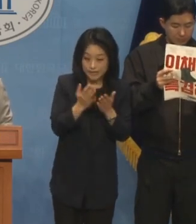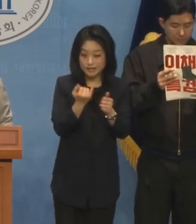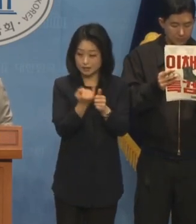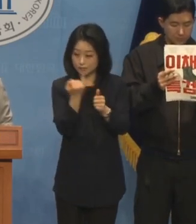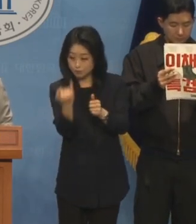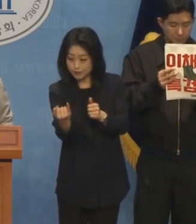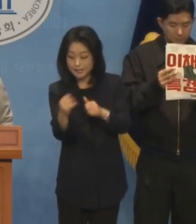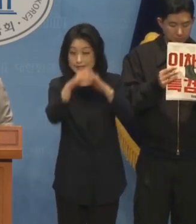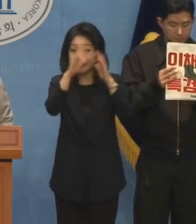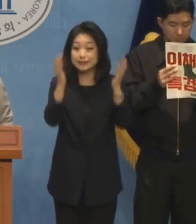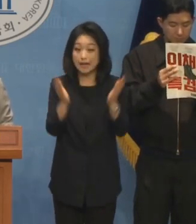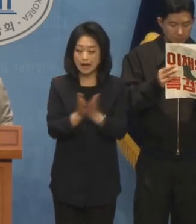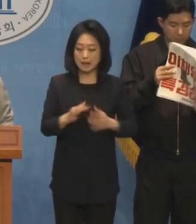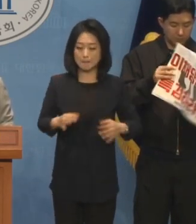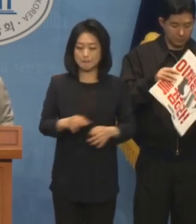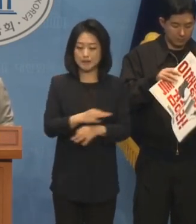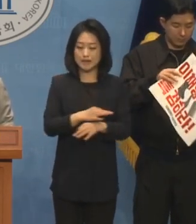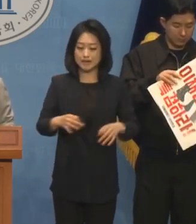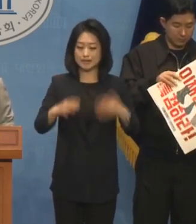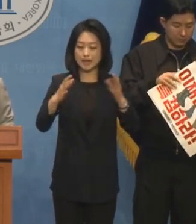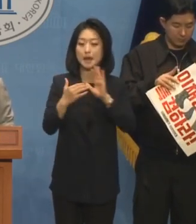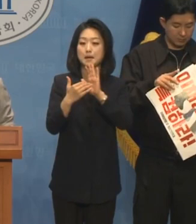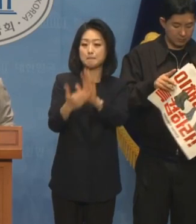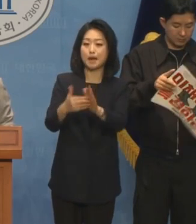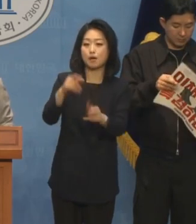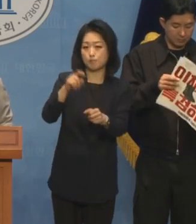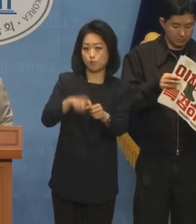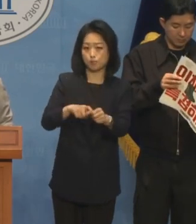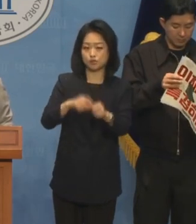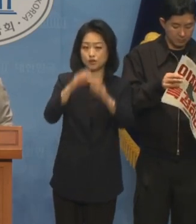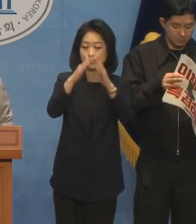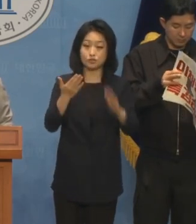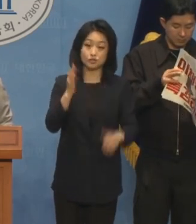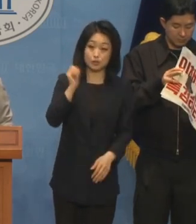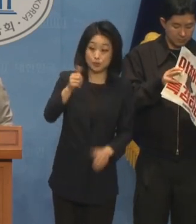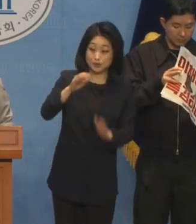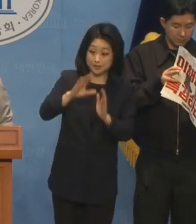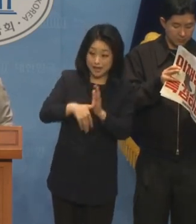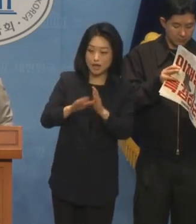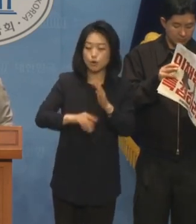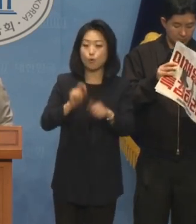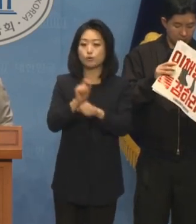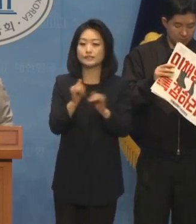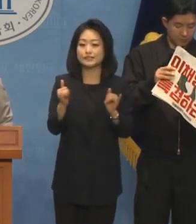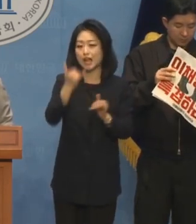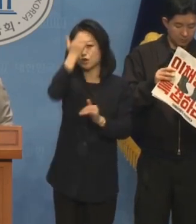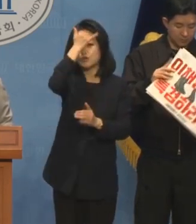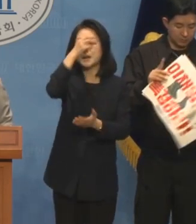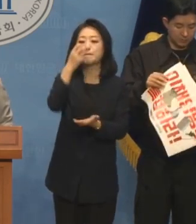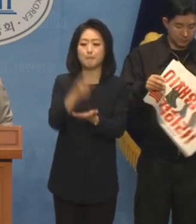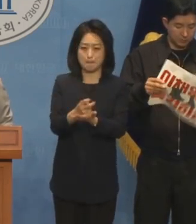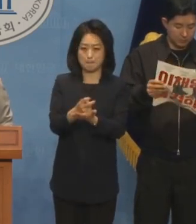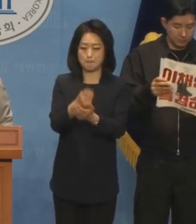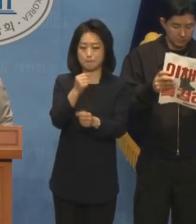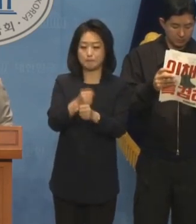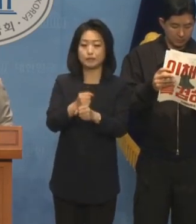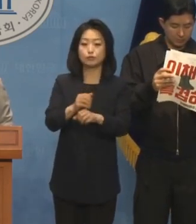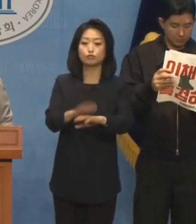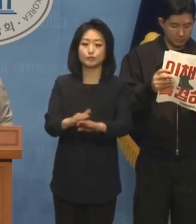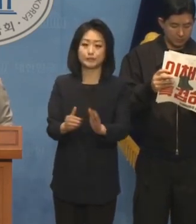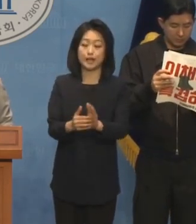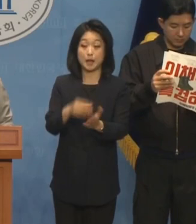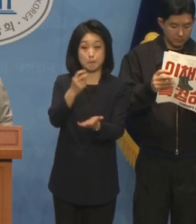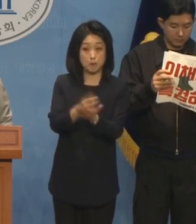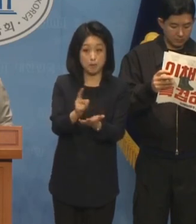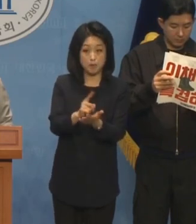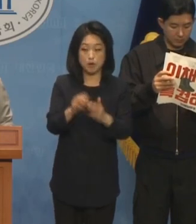부패의 나라를 예단했다 도입한게 공직자 윤리법이었습니다 법에 되어 있습니다